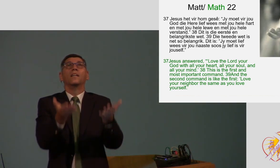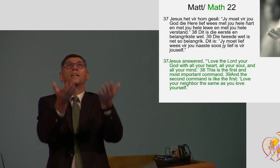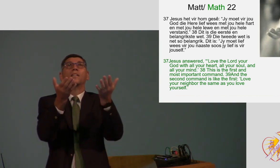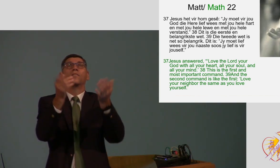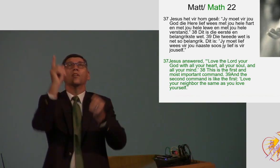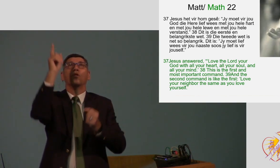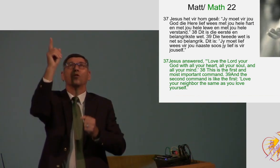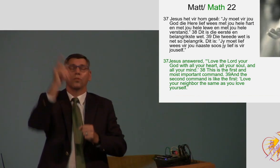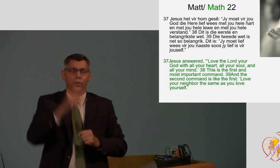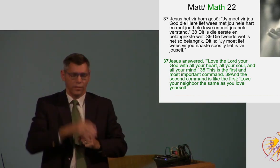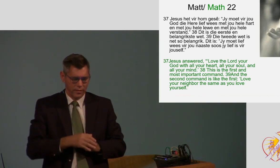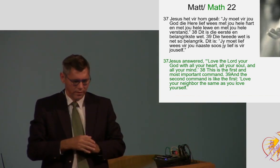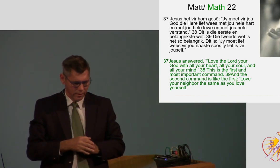van God.